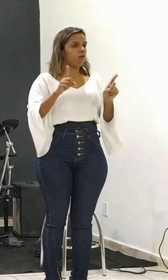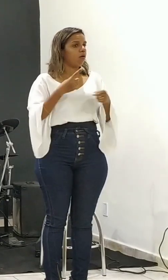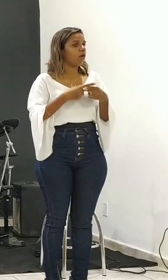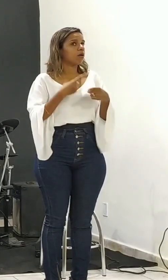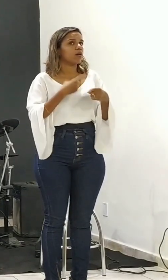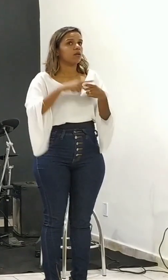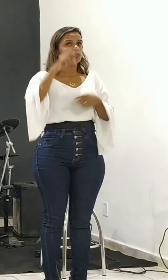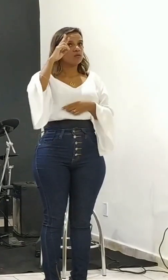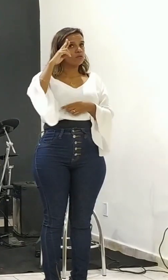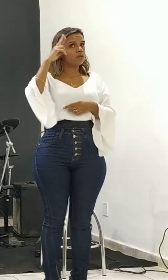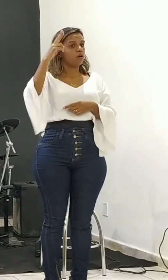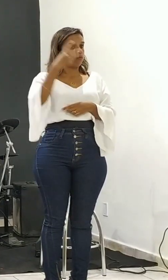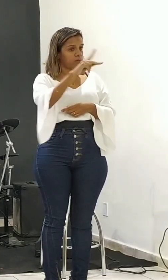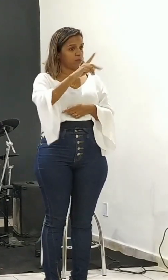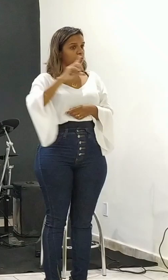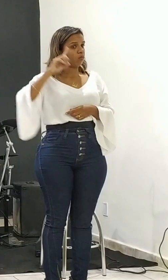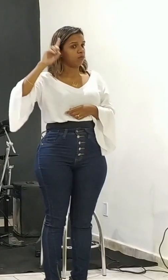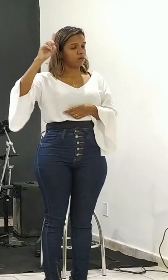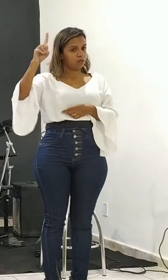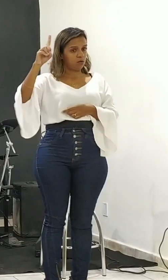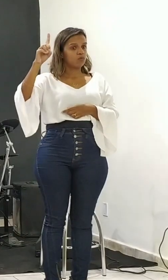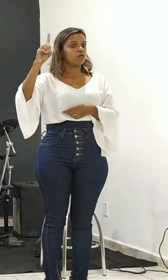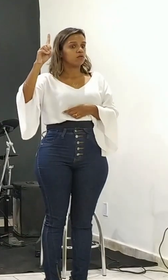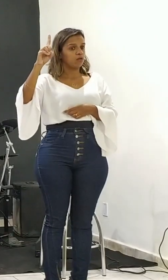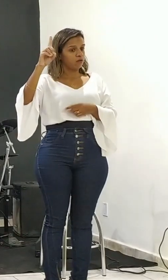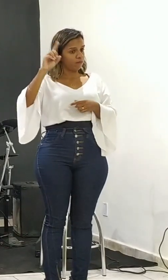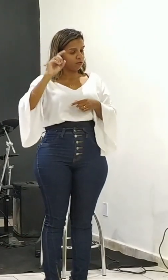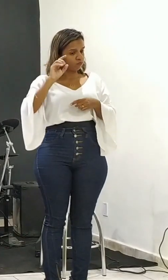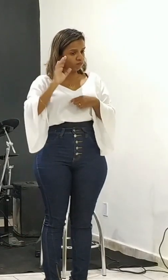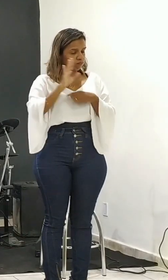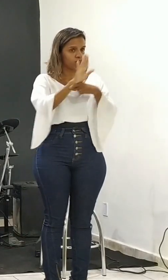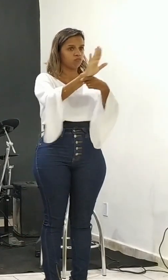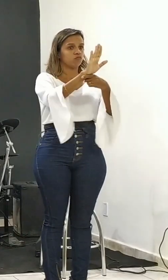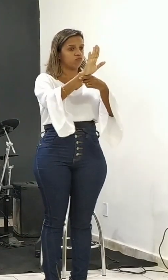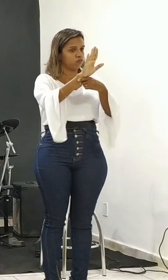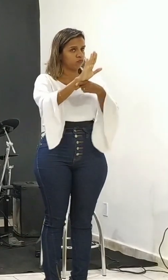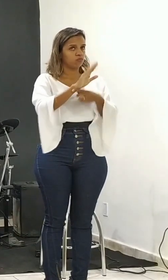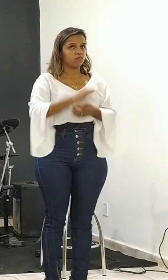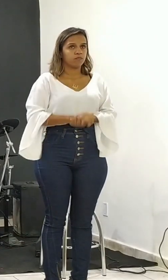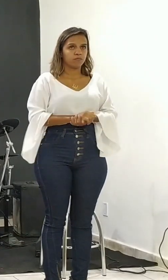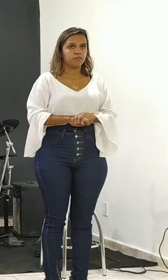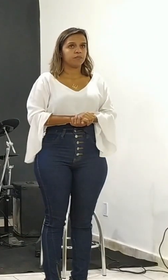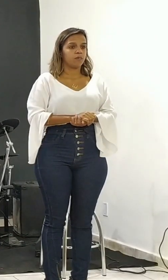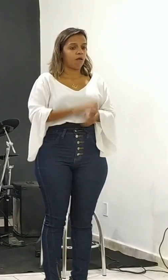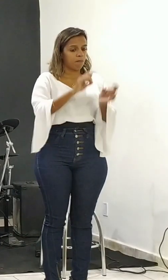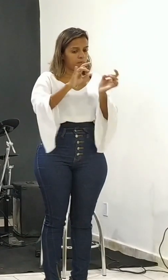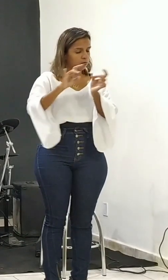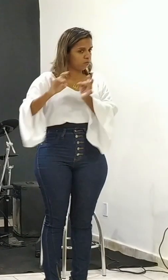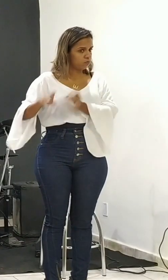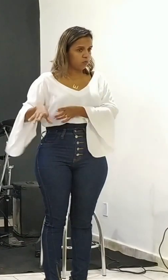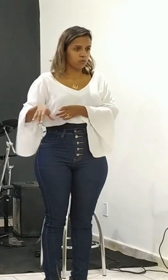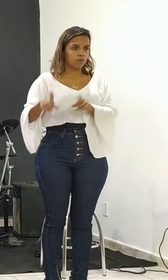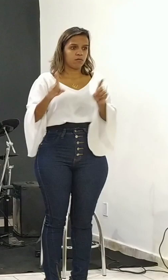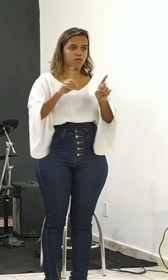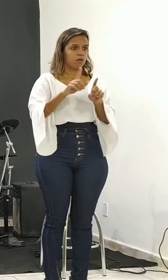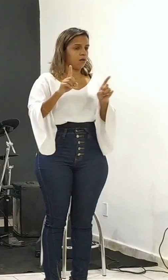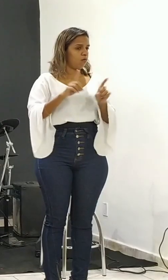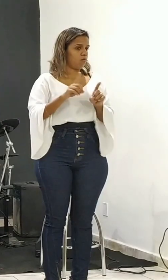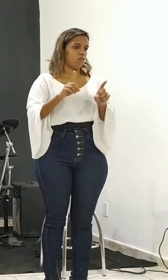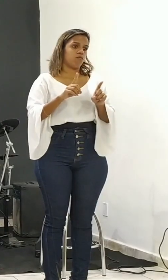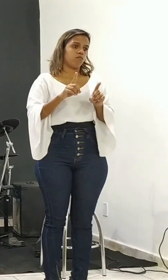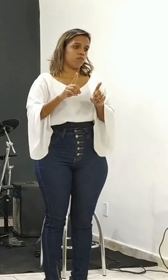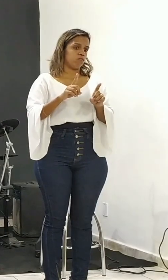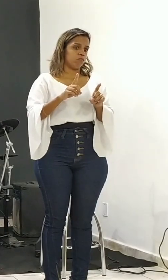o Senhor, teu Deus, é que vai contigo, não te deixará, nem te